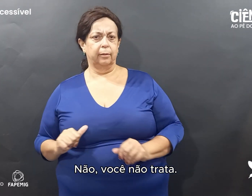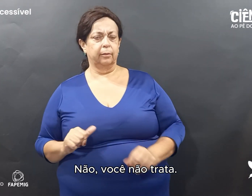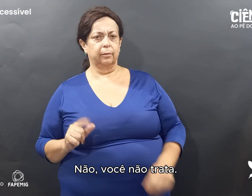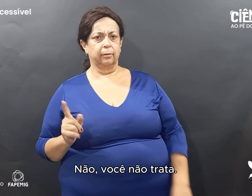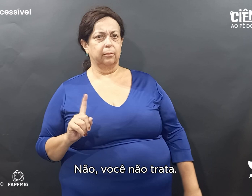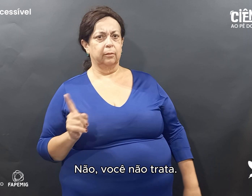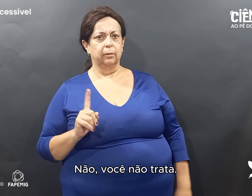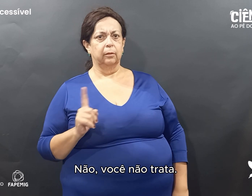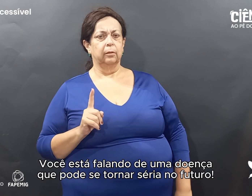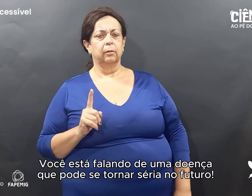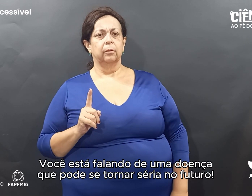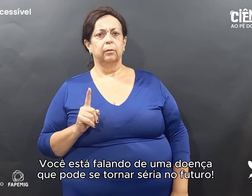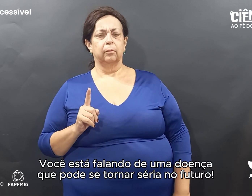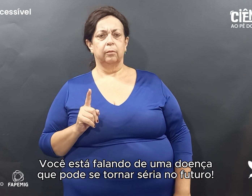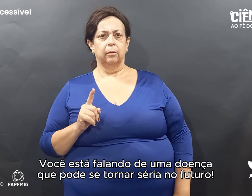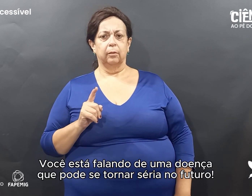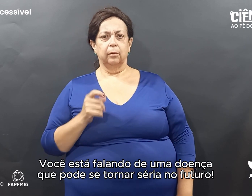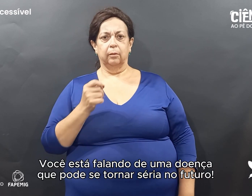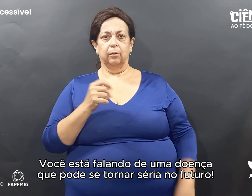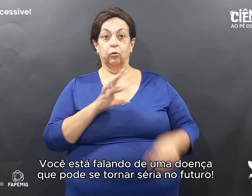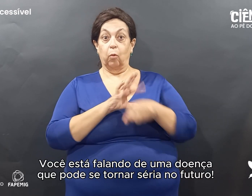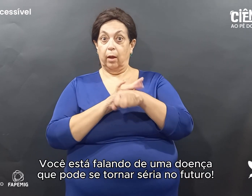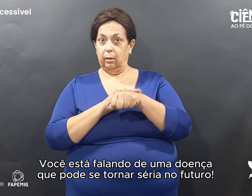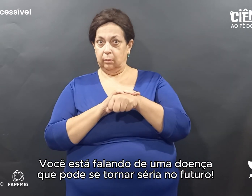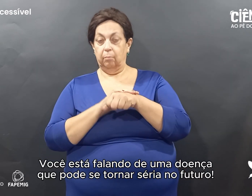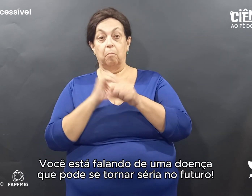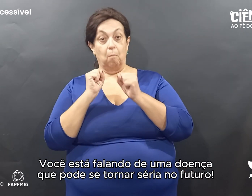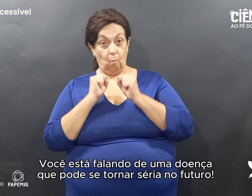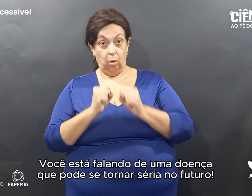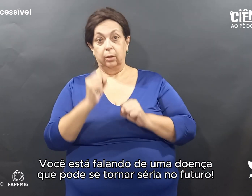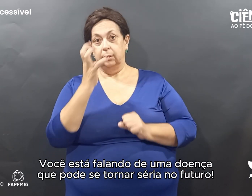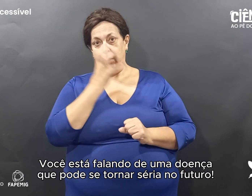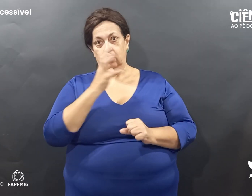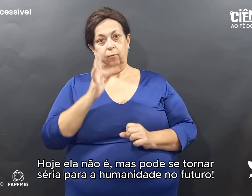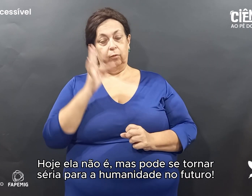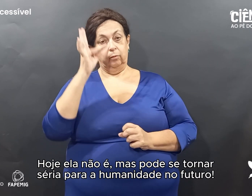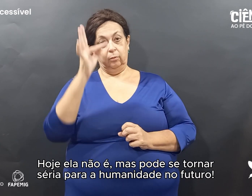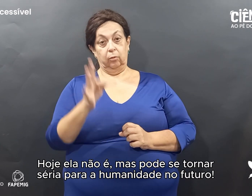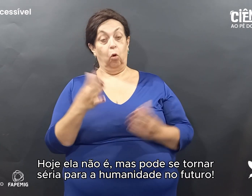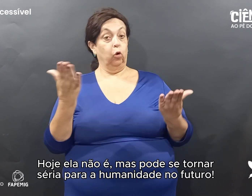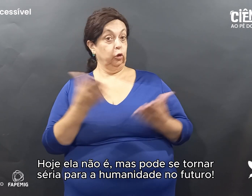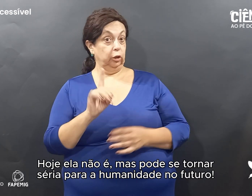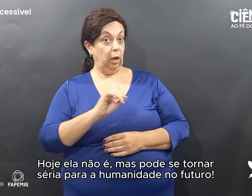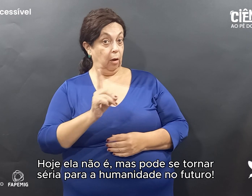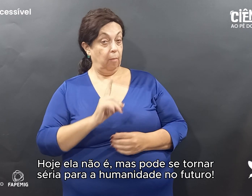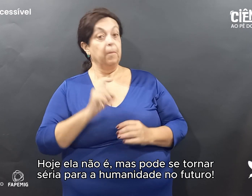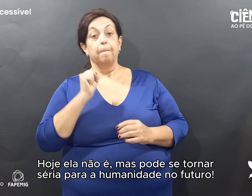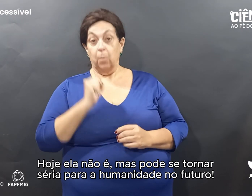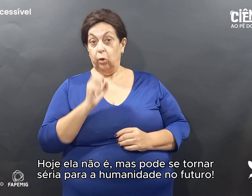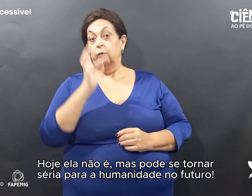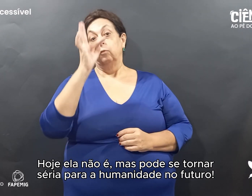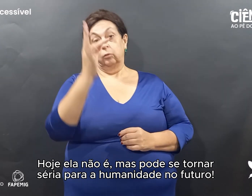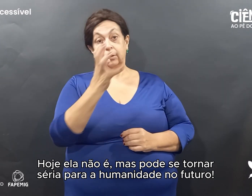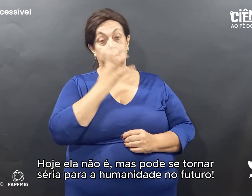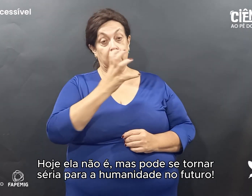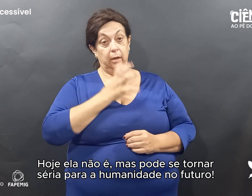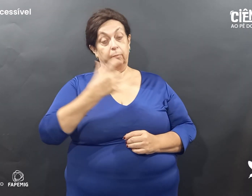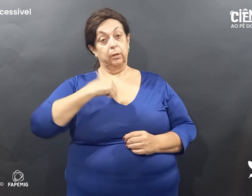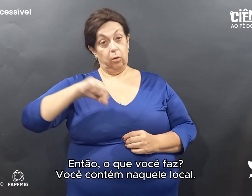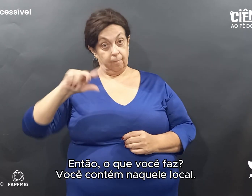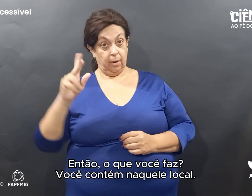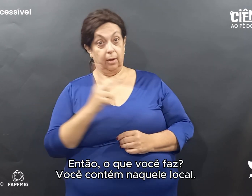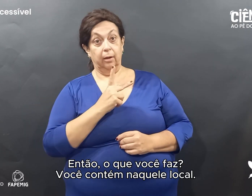volte você ao não normal? trata. Você está falando de uma doença que pode se tornar séria no futuro. Hoje ela não é, mas pode se tornar séria para a humanidade no